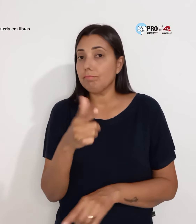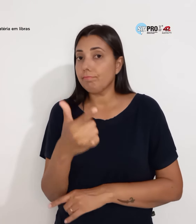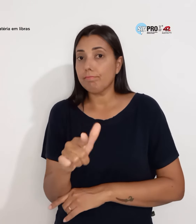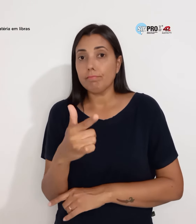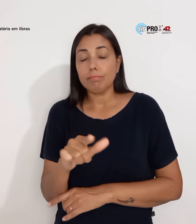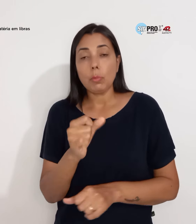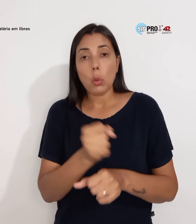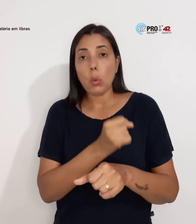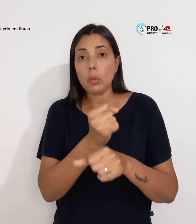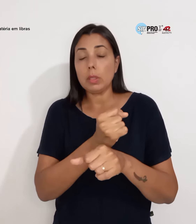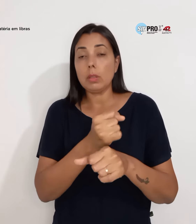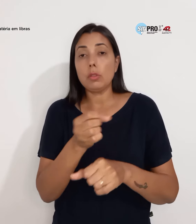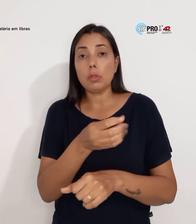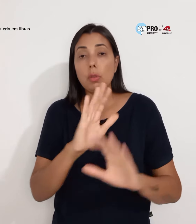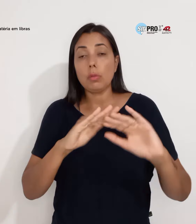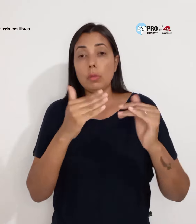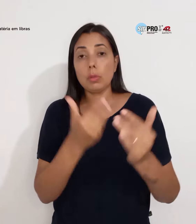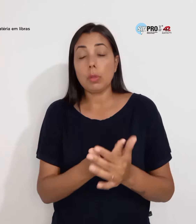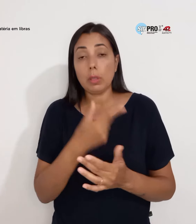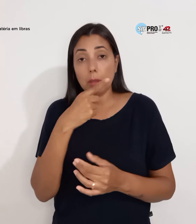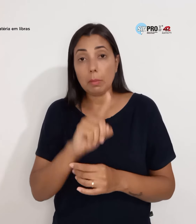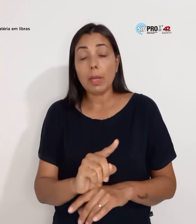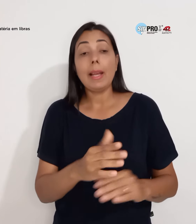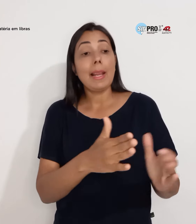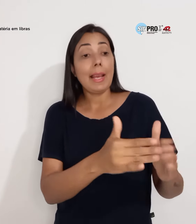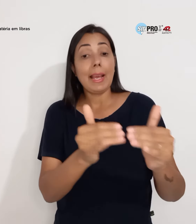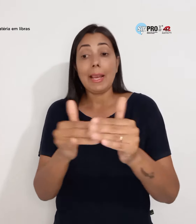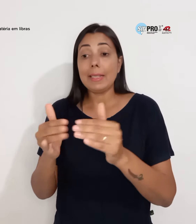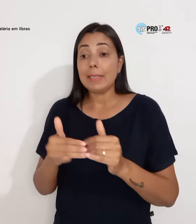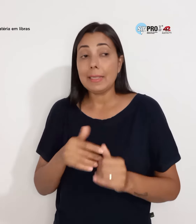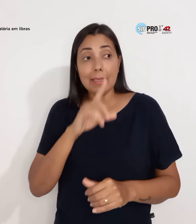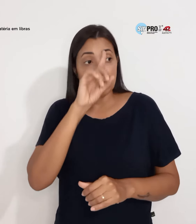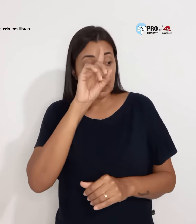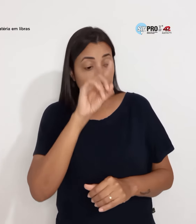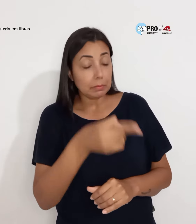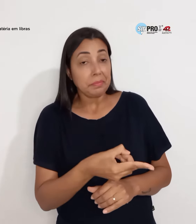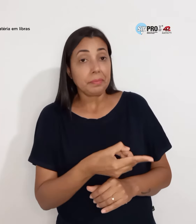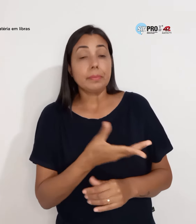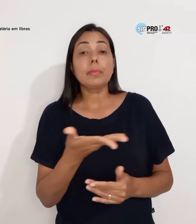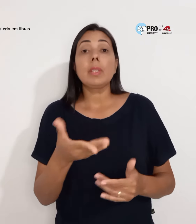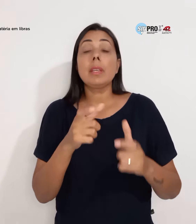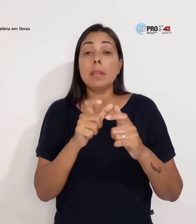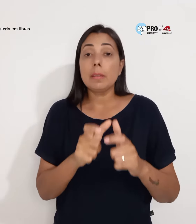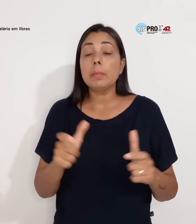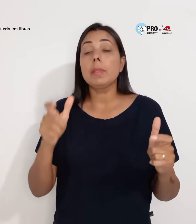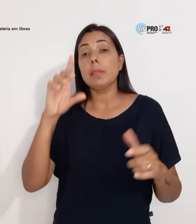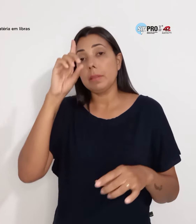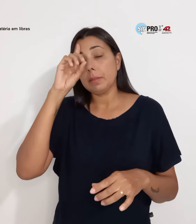houve construção de novas escolas para atender à demanda que aumenta todo